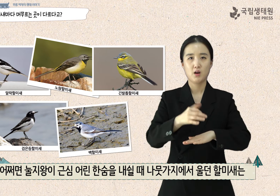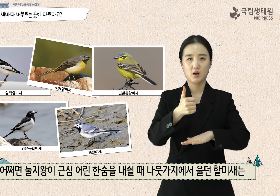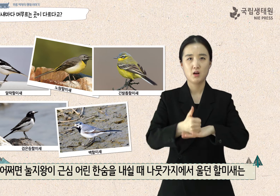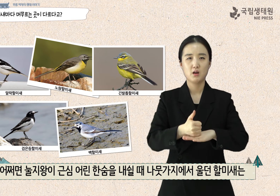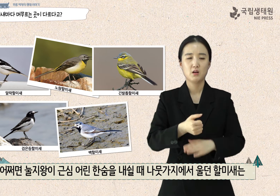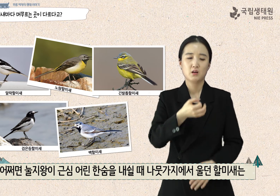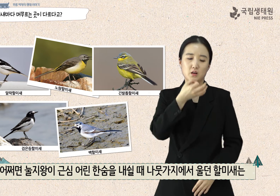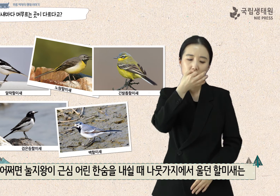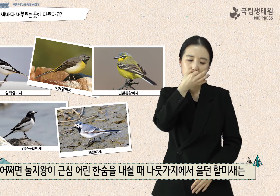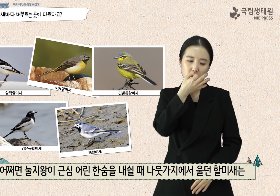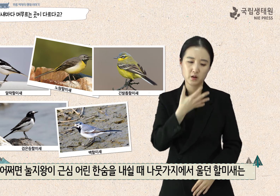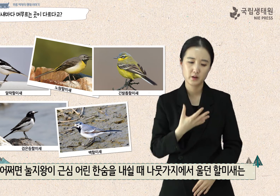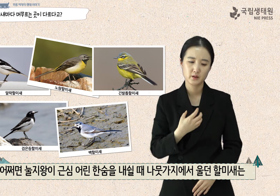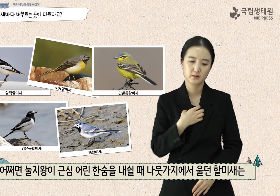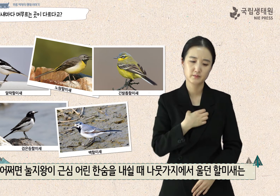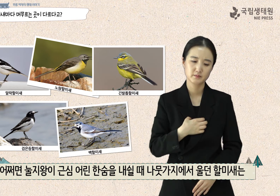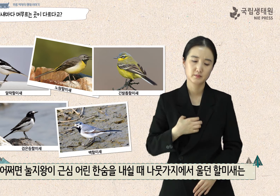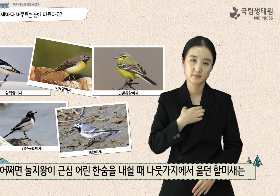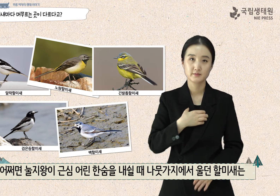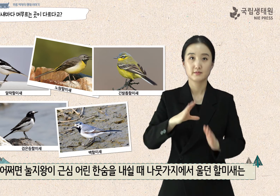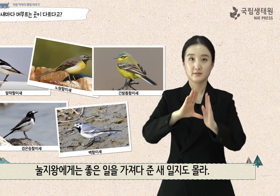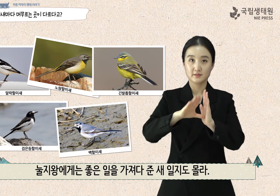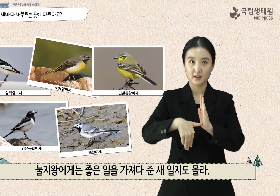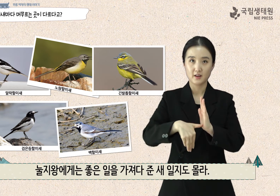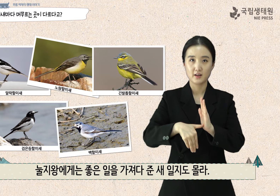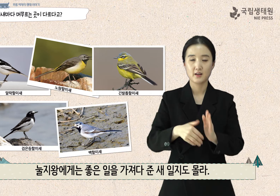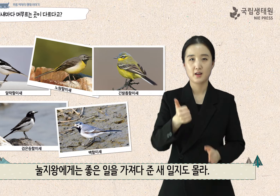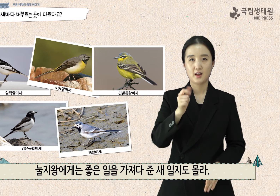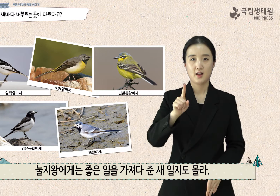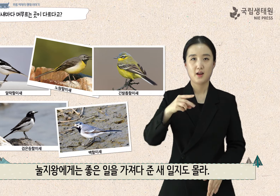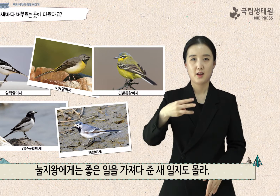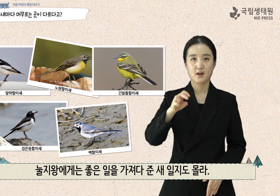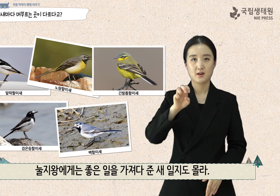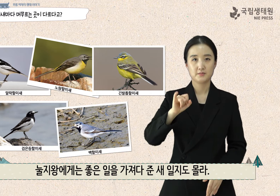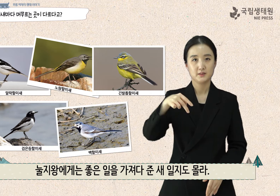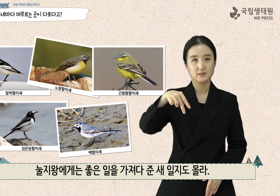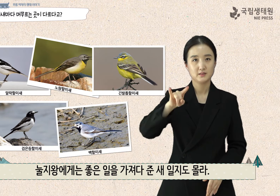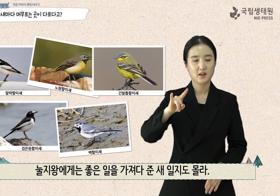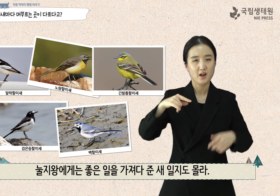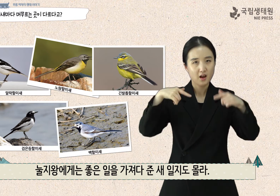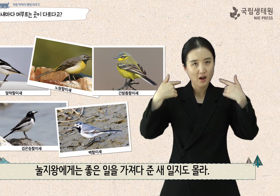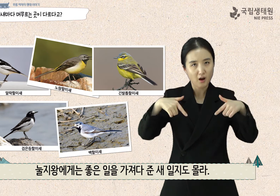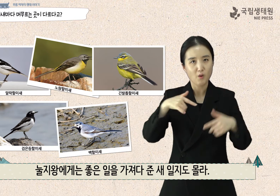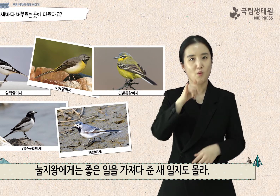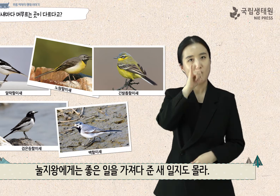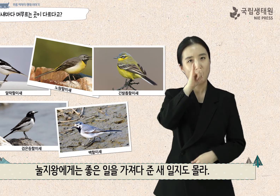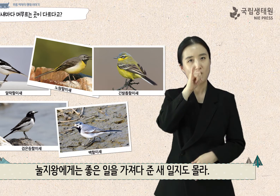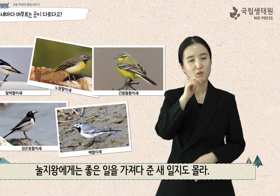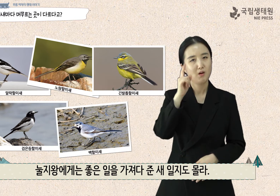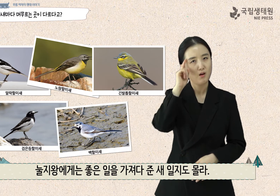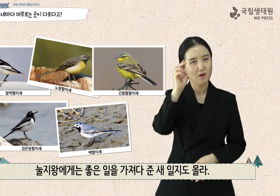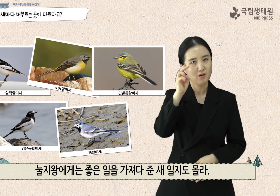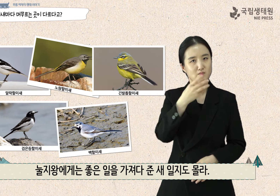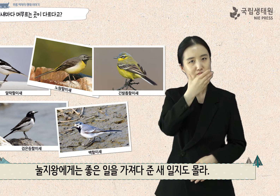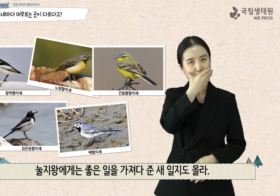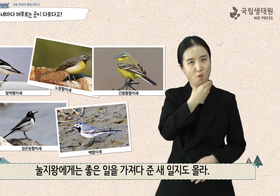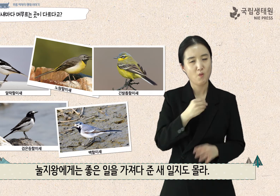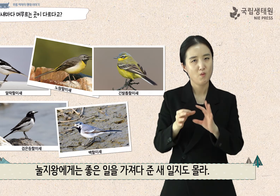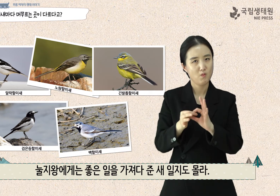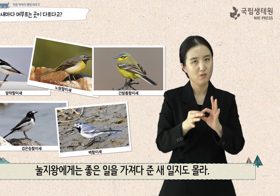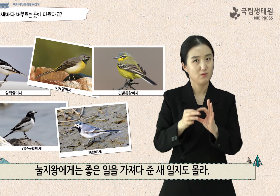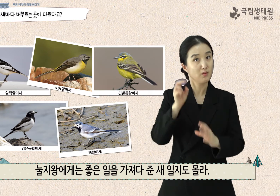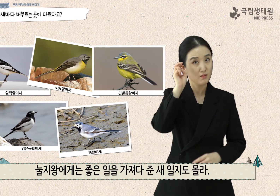나뭇가지에서 울던 눌지왕의 근심을 좋은 일을 가져다 준 새일지도 몰라.